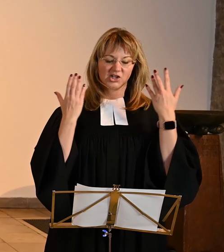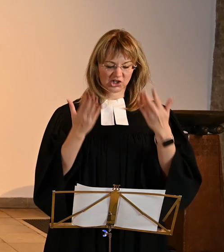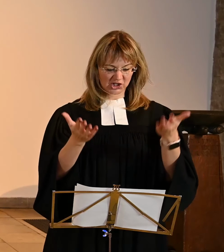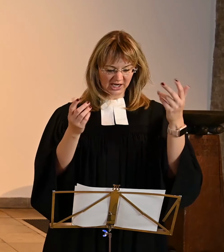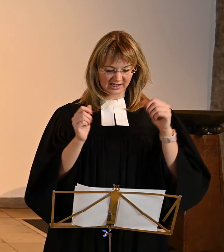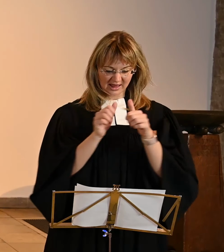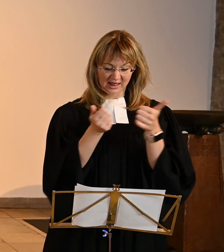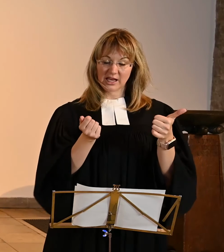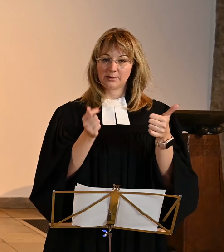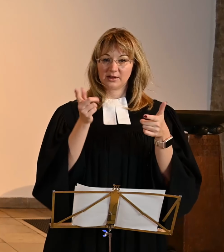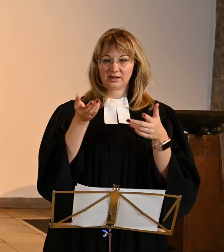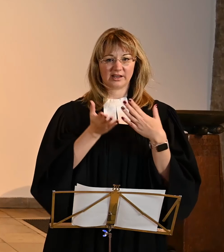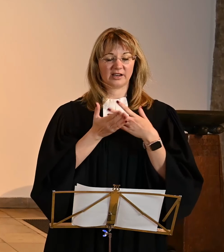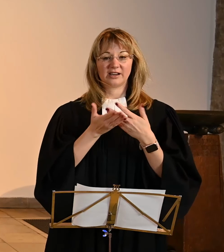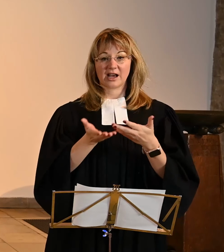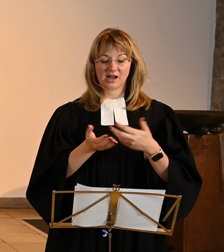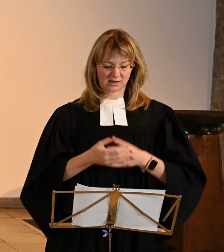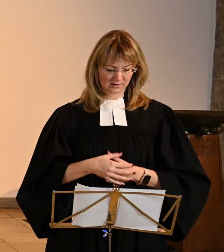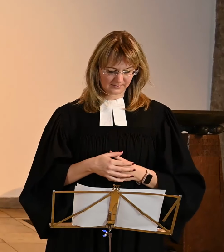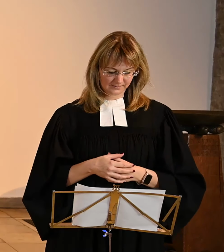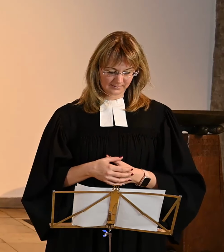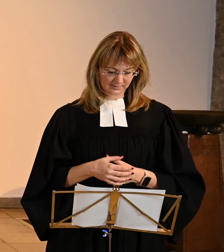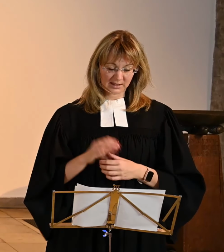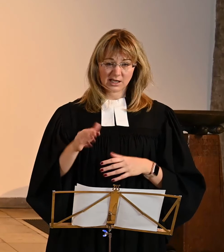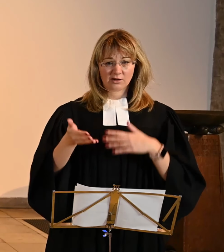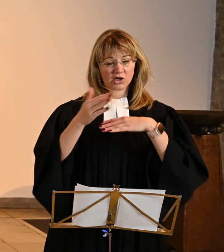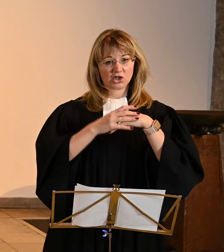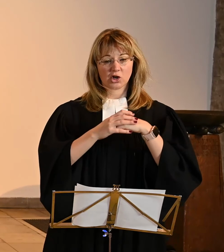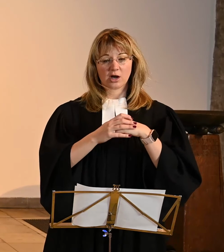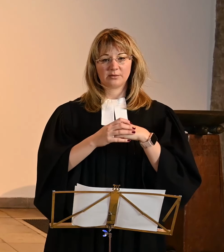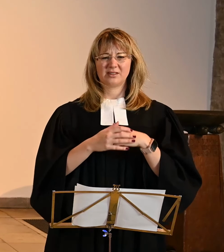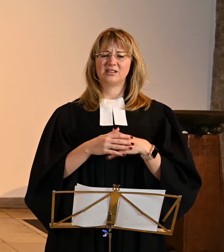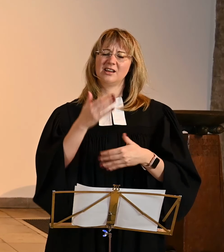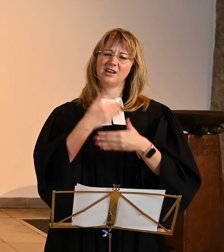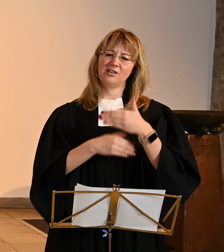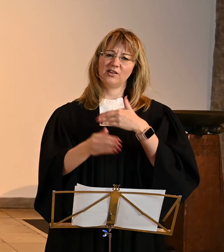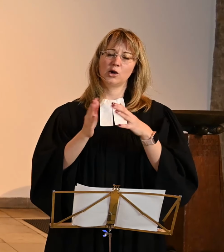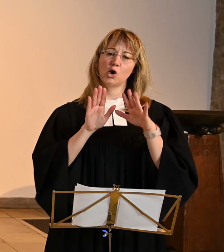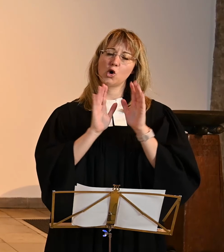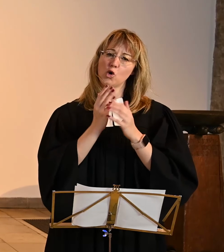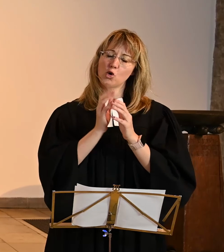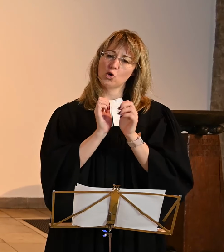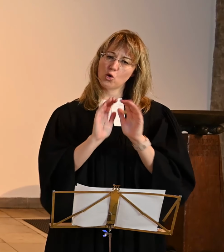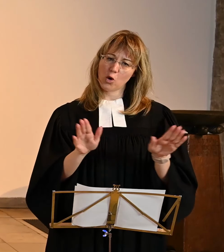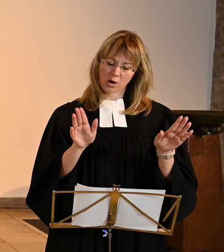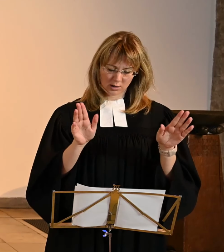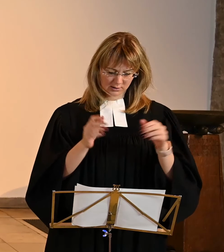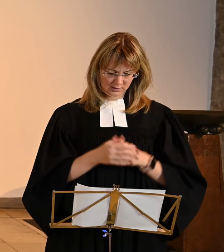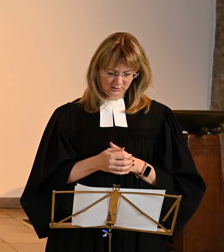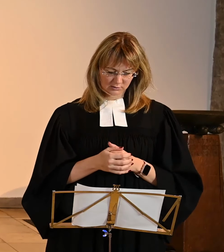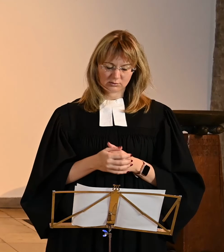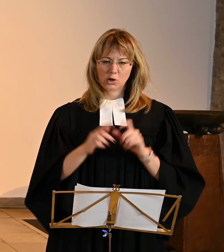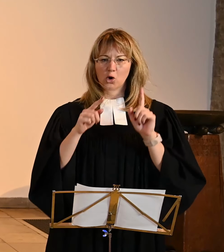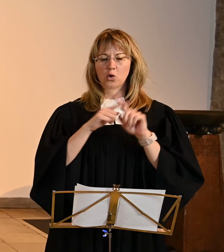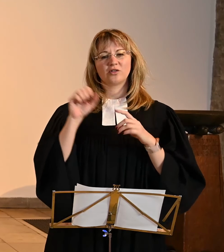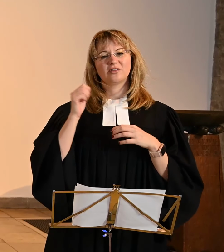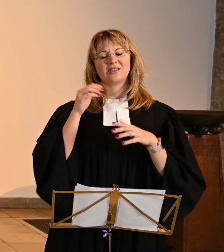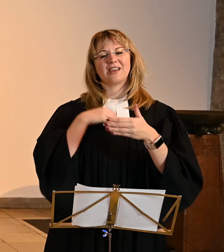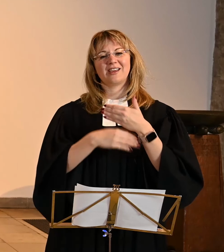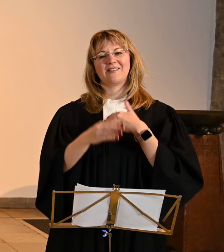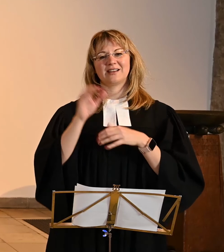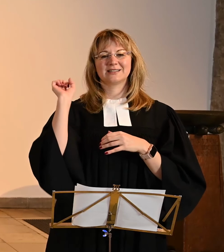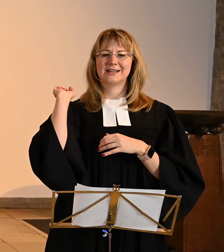Herr, schenke den Lebenden deine Gnade, den Verstorbenen die ewige Ruhe, und das ewige Licht leuchte